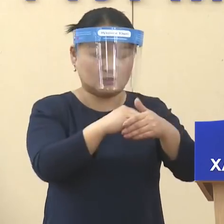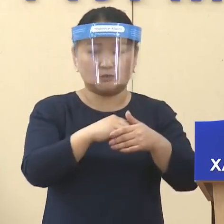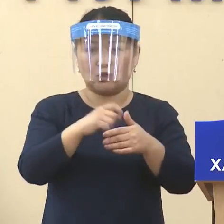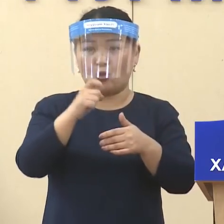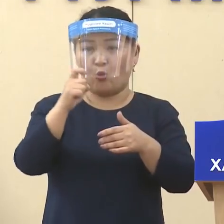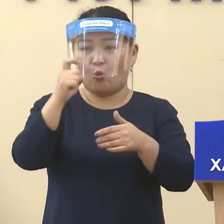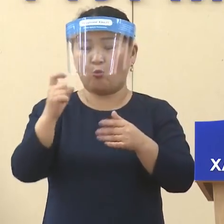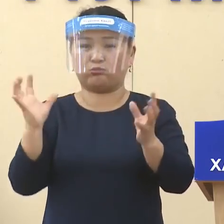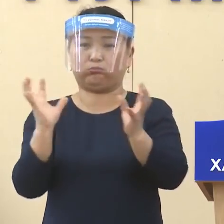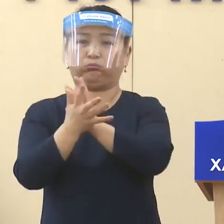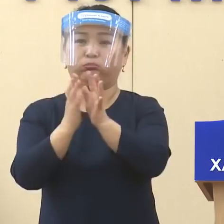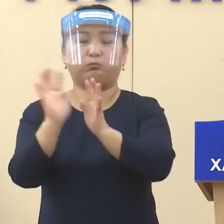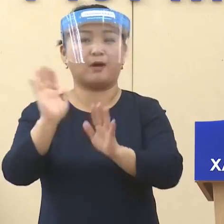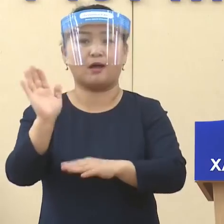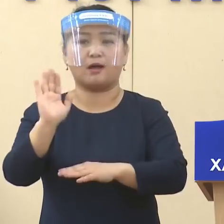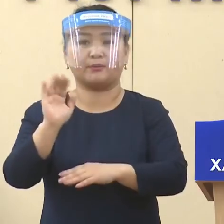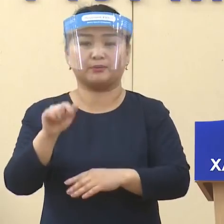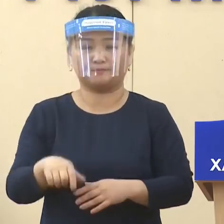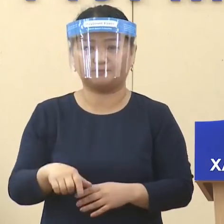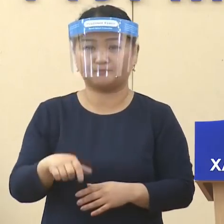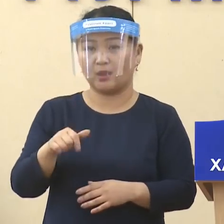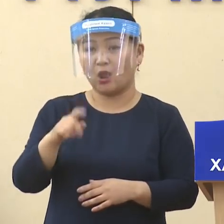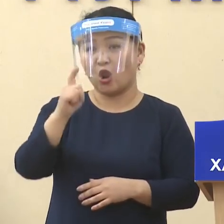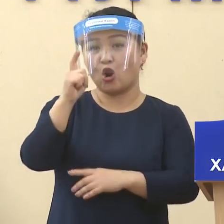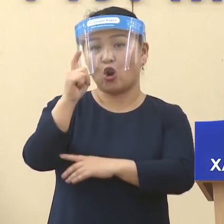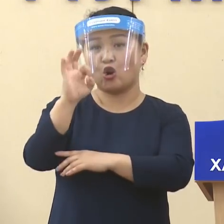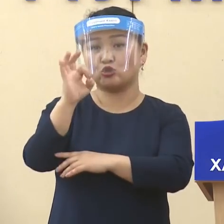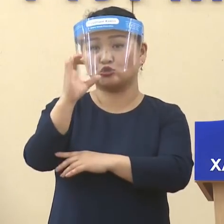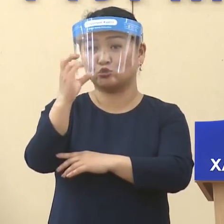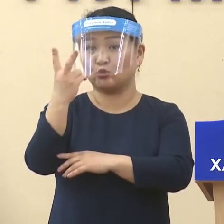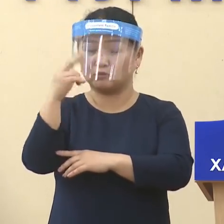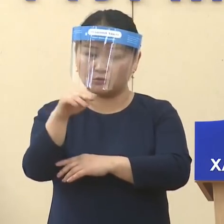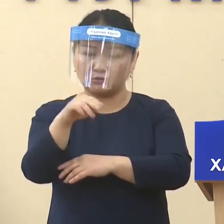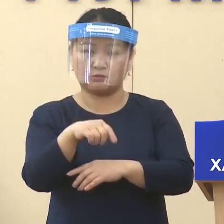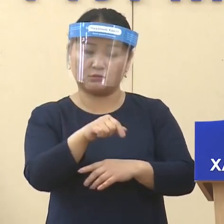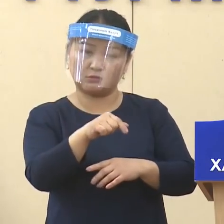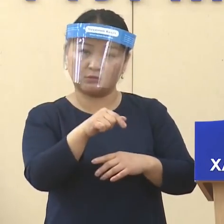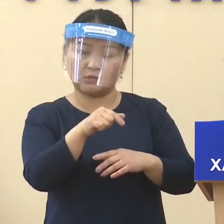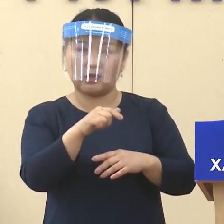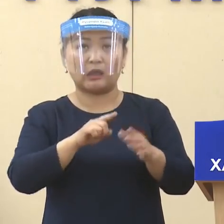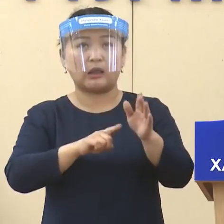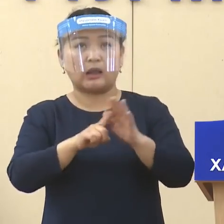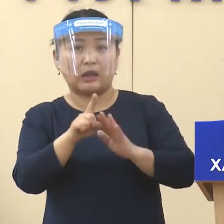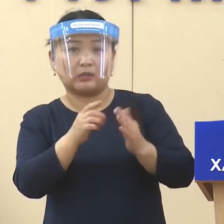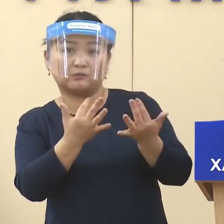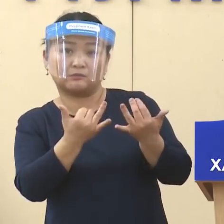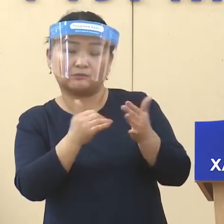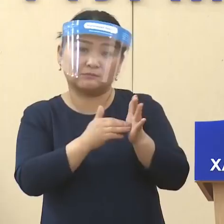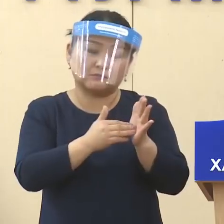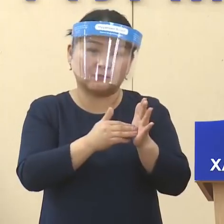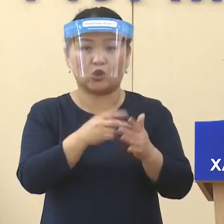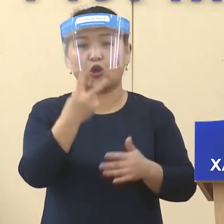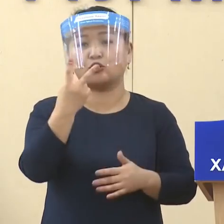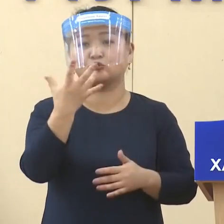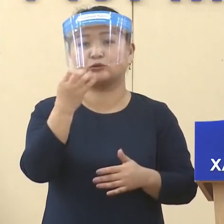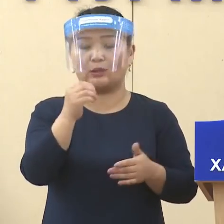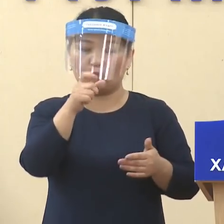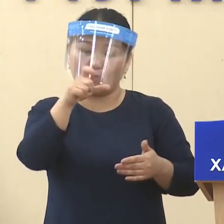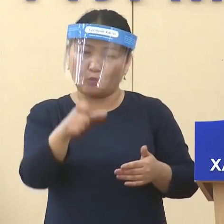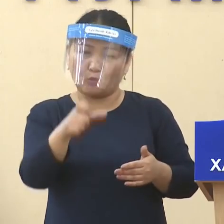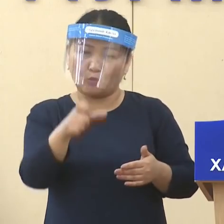нийтдээ тохиролцсноор 250 хүнд үйлчлэх одоо бүрэн бэлтгэлээ хангасан. Амьсгалын аппарат